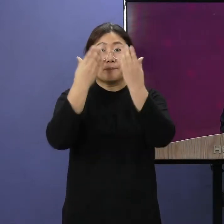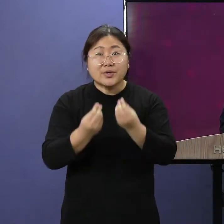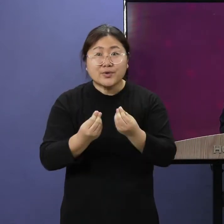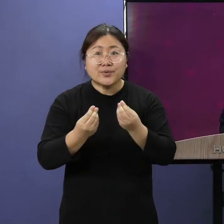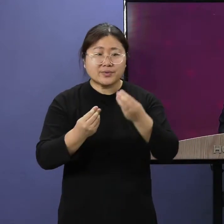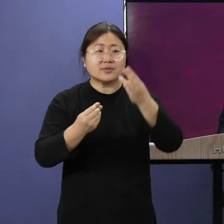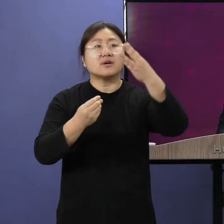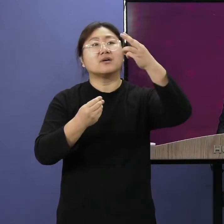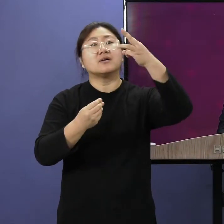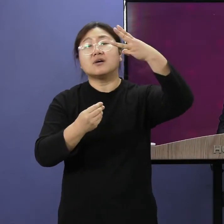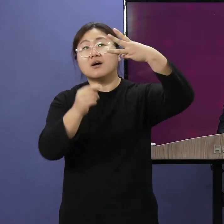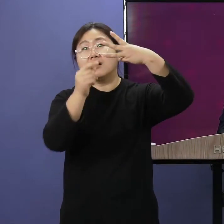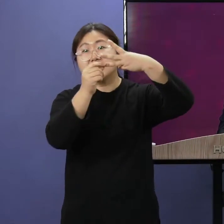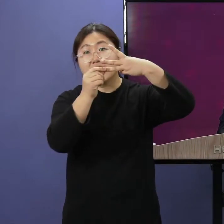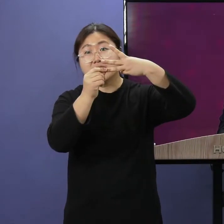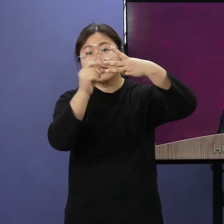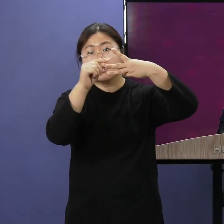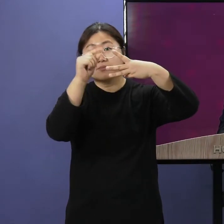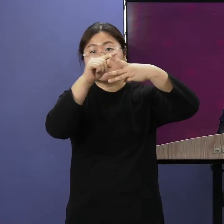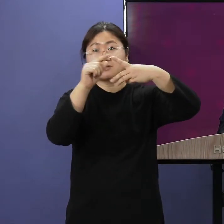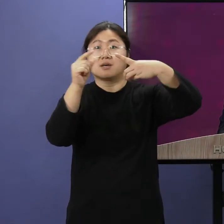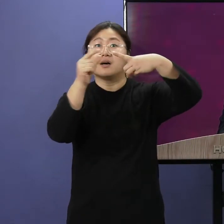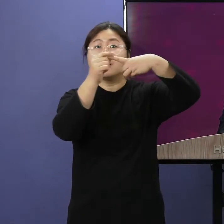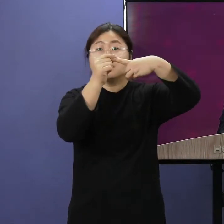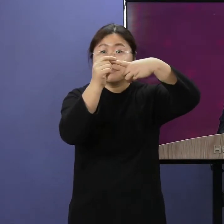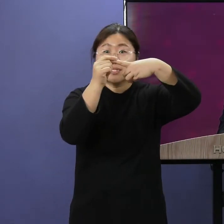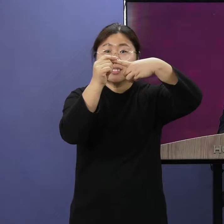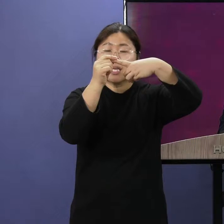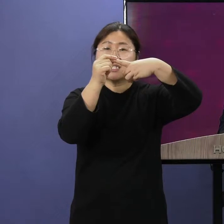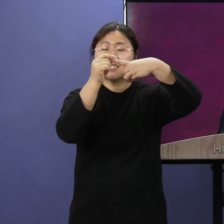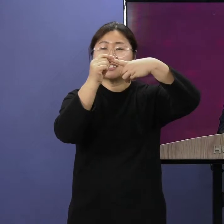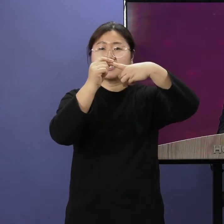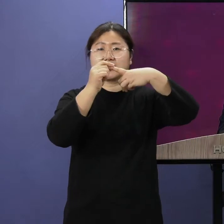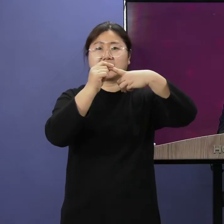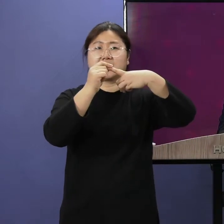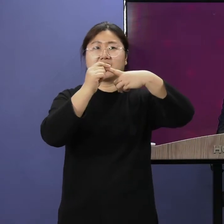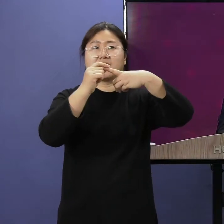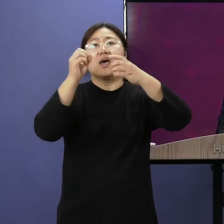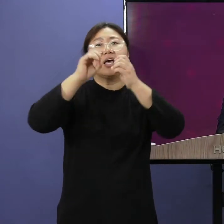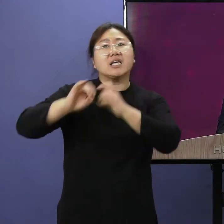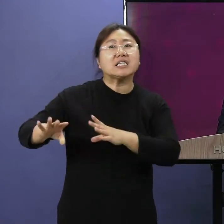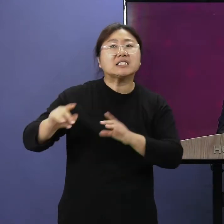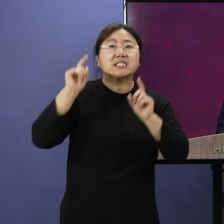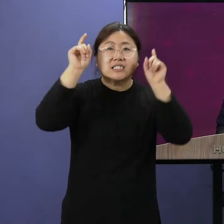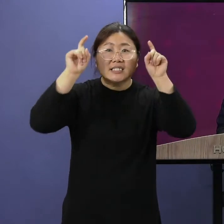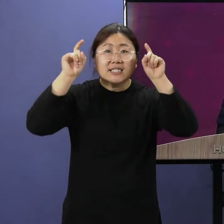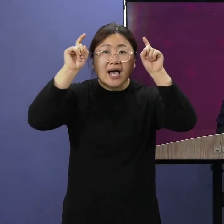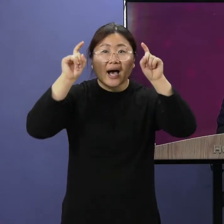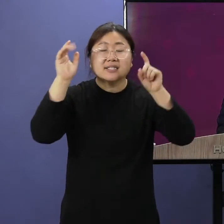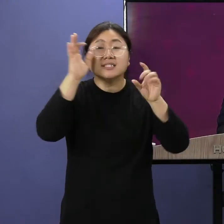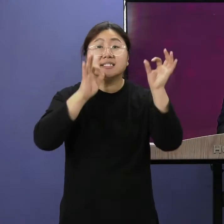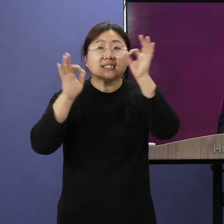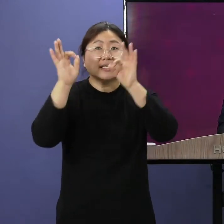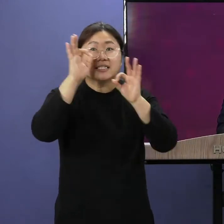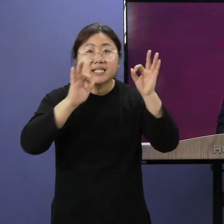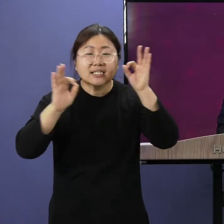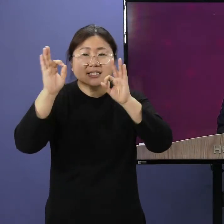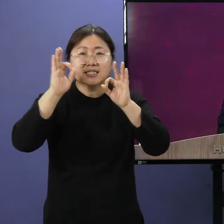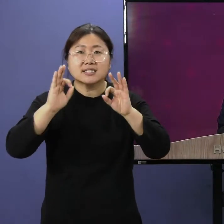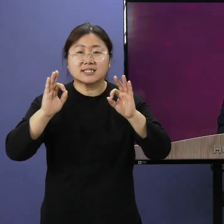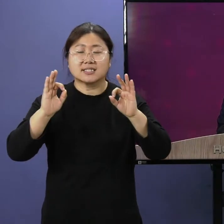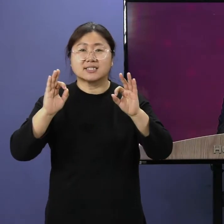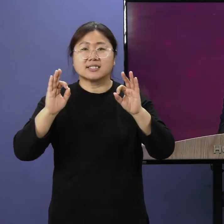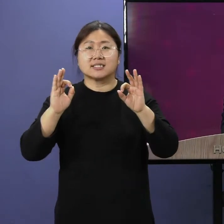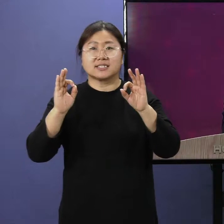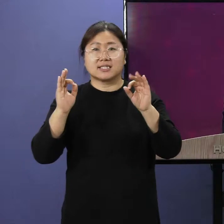번째는 잃은 양을 찾은 목자 비유입니다. 그리고 이 비유의 결론을 7절에서